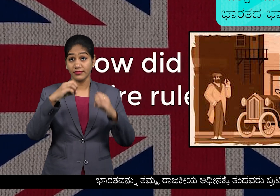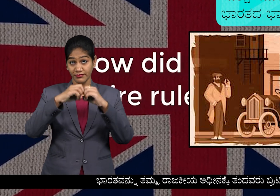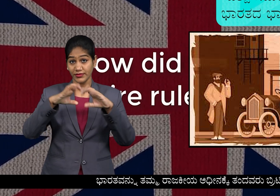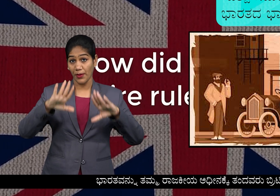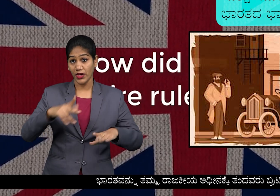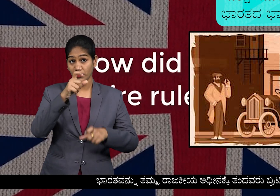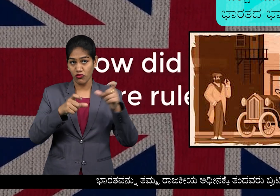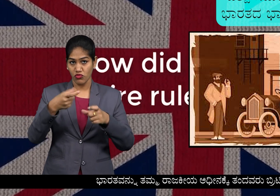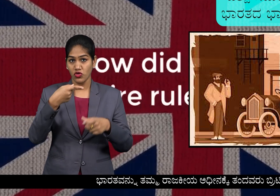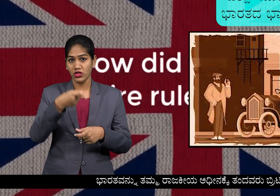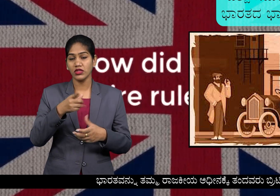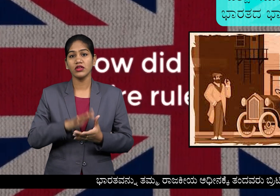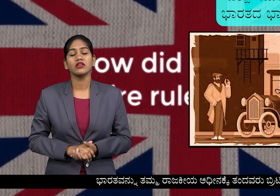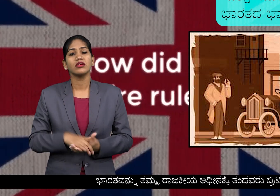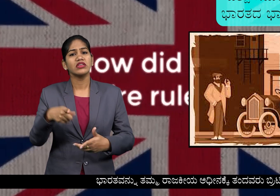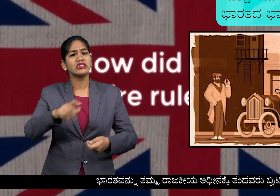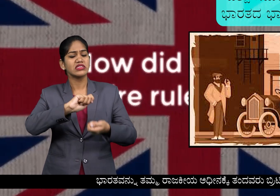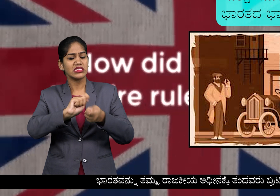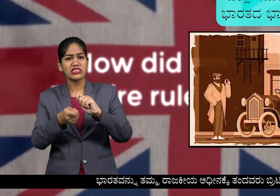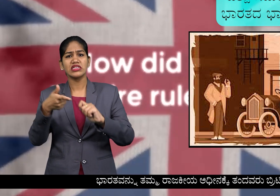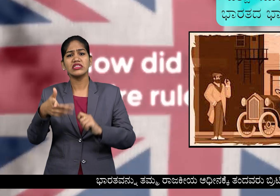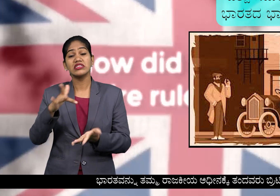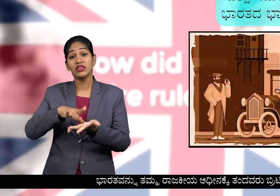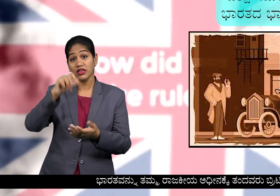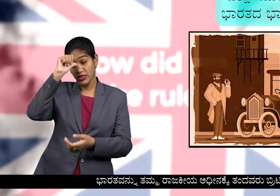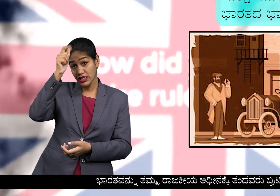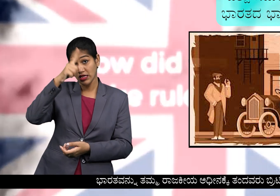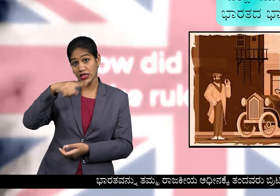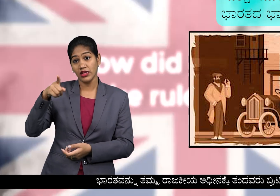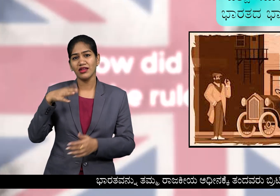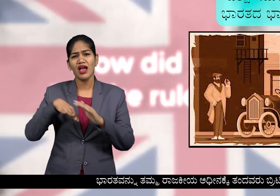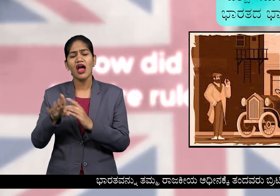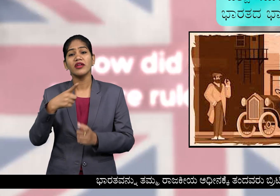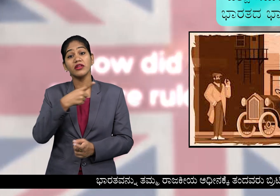ಭಾರತವನ್ನು ತಮ್ಮ ರಾಜಕೀಯ ಅಧೀನಕ್ಕೆ ತಂದವರು ಬ್ರಿಟಿಷರು.